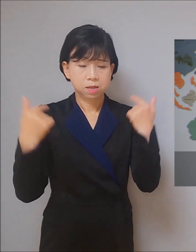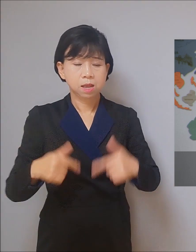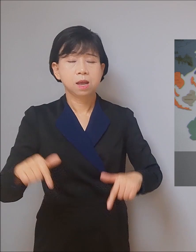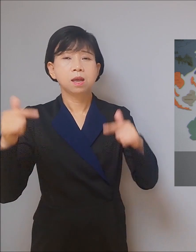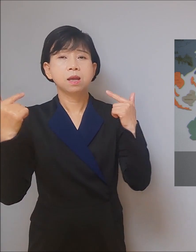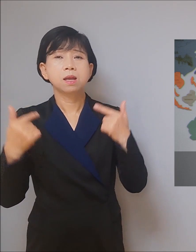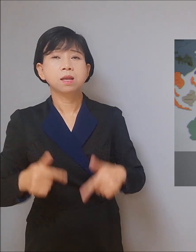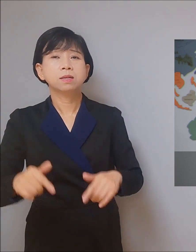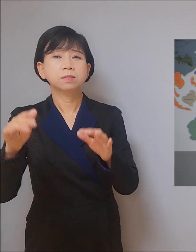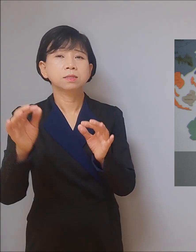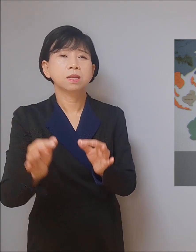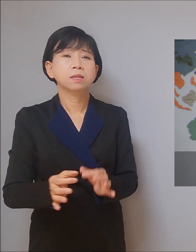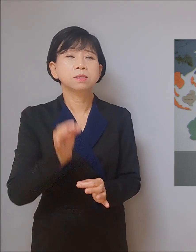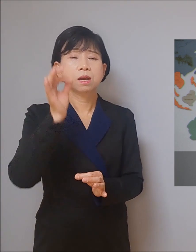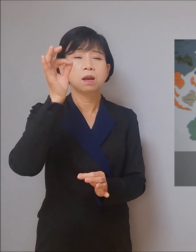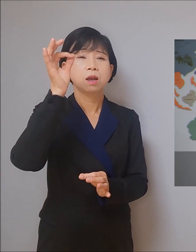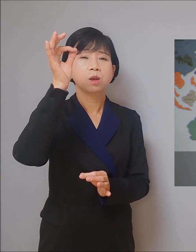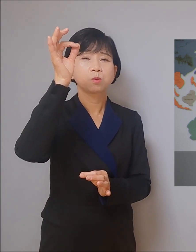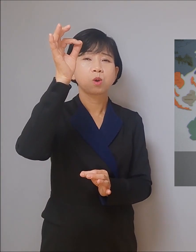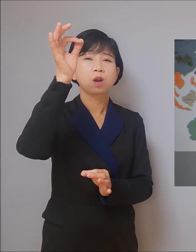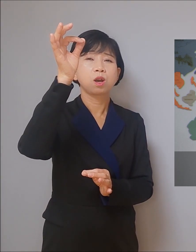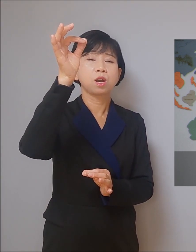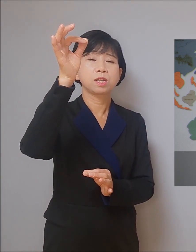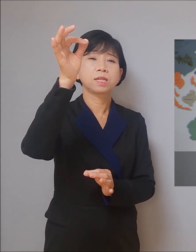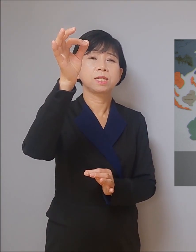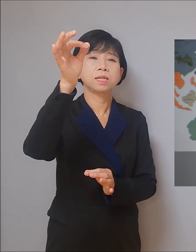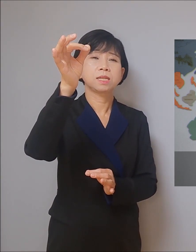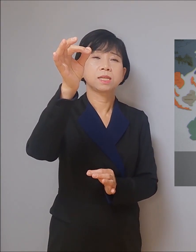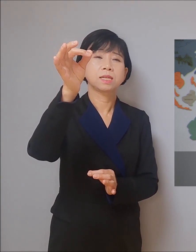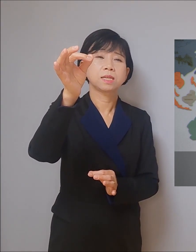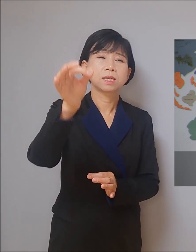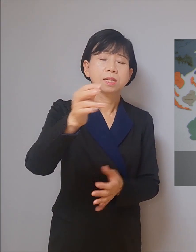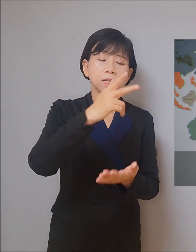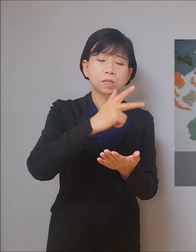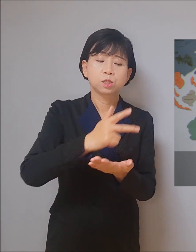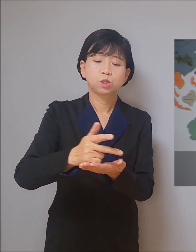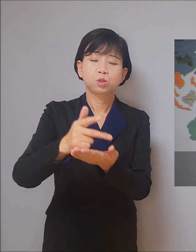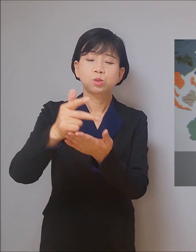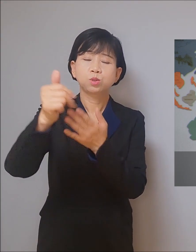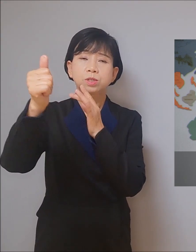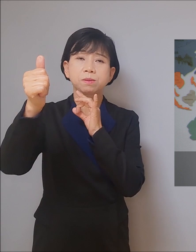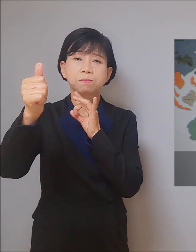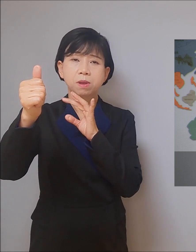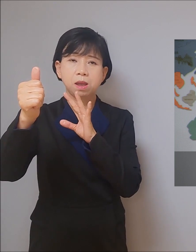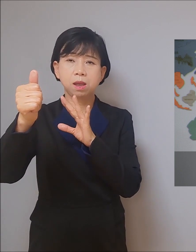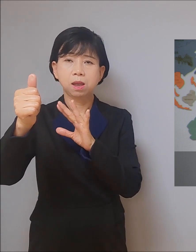소망, 내가 항상 영원히